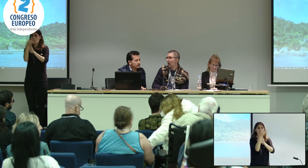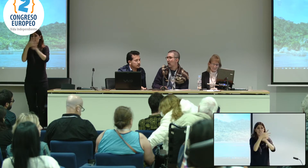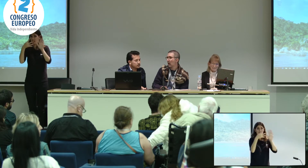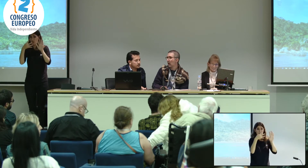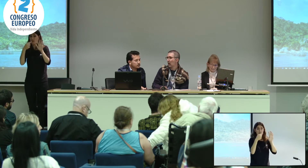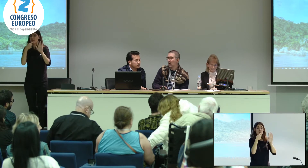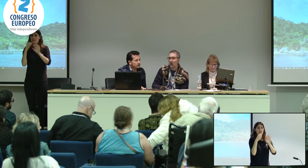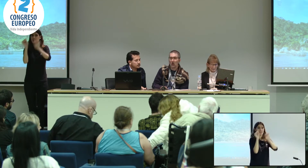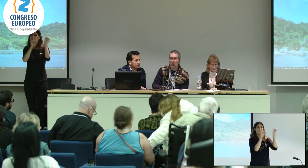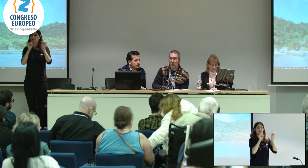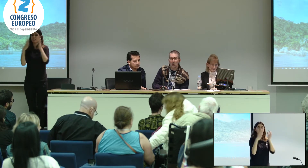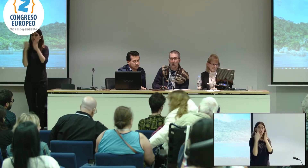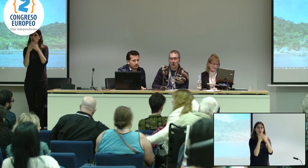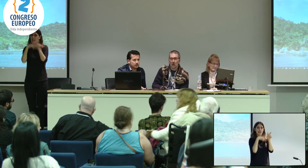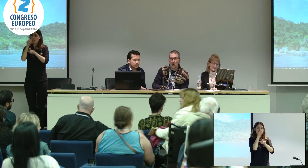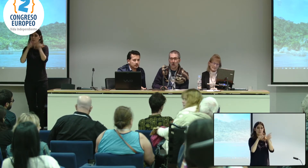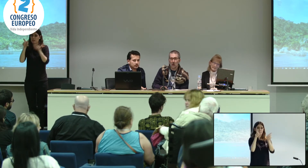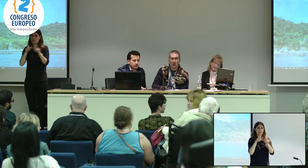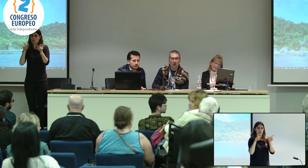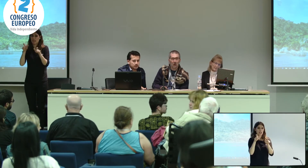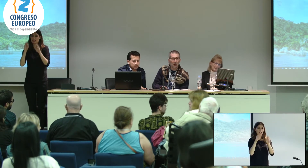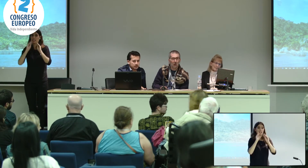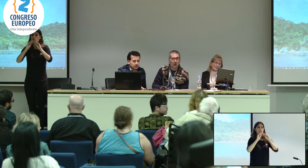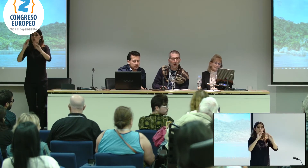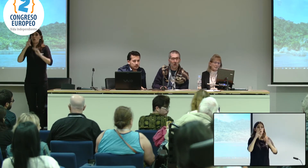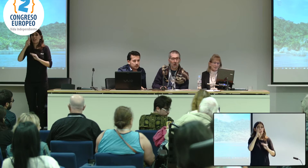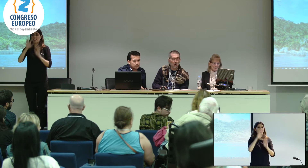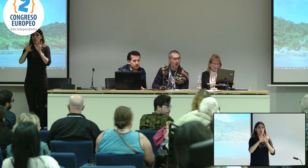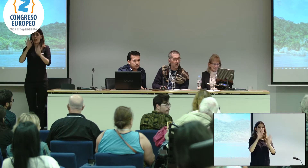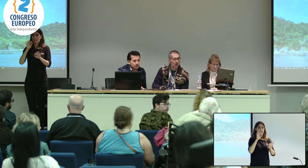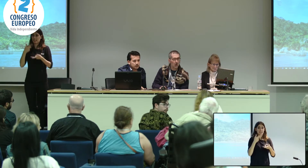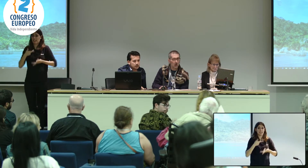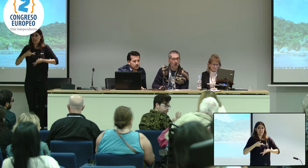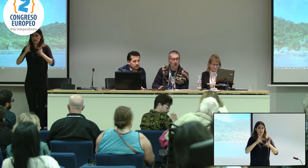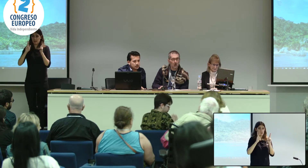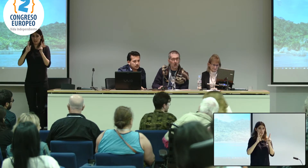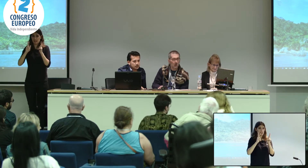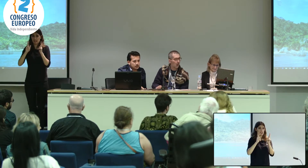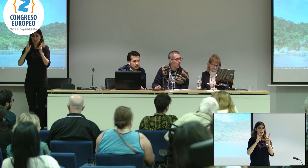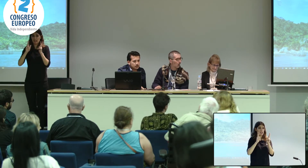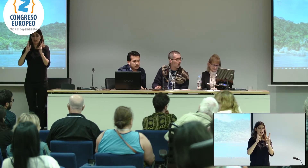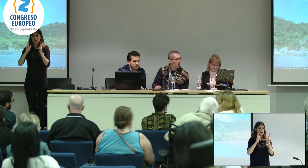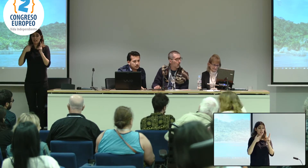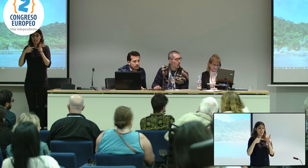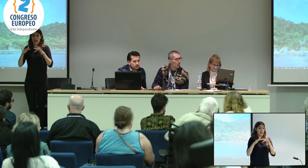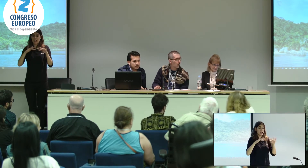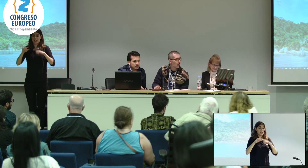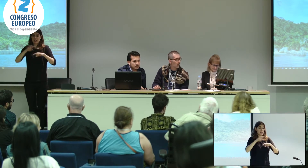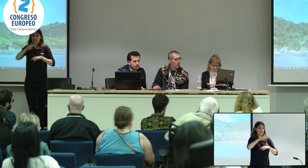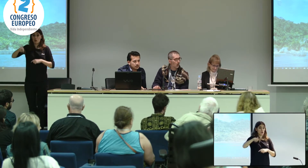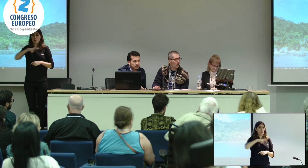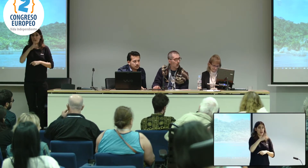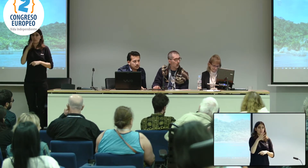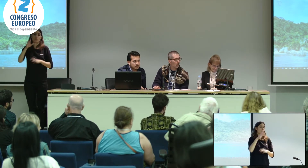que ampara a todos los ciudadanos en su derecho a elegir libremente su residencia y a circular por el territorio